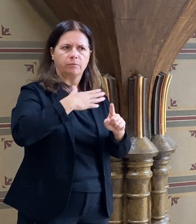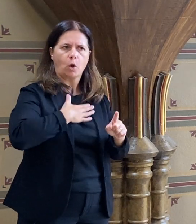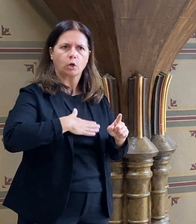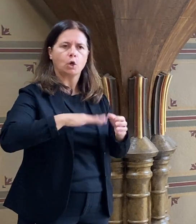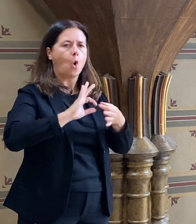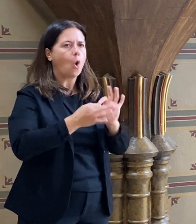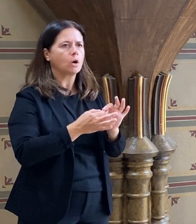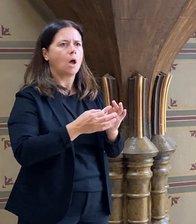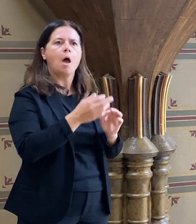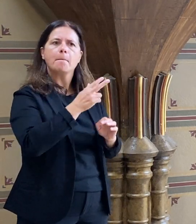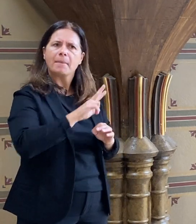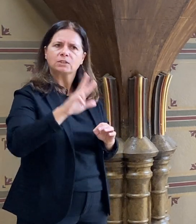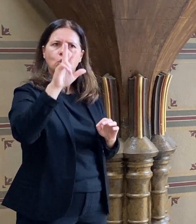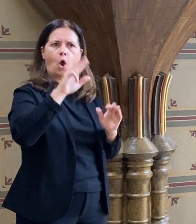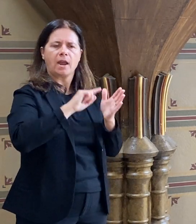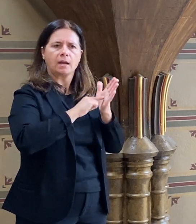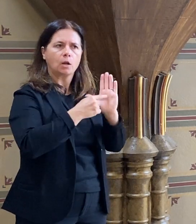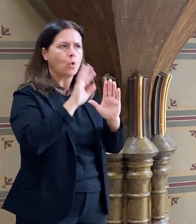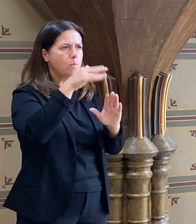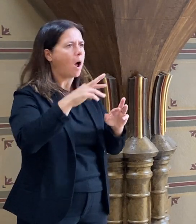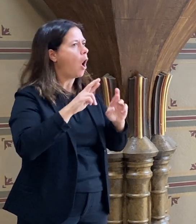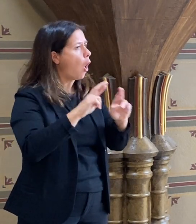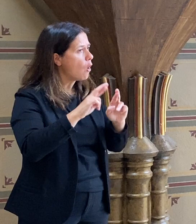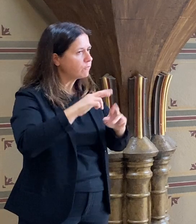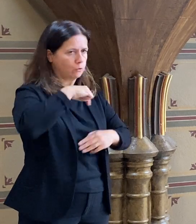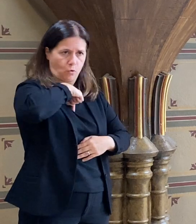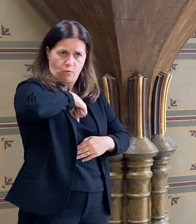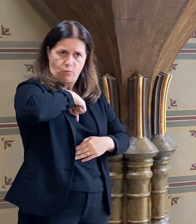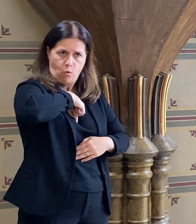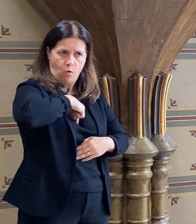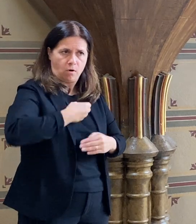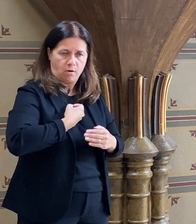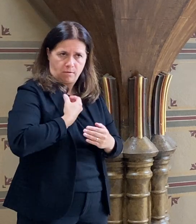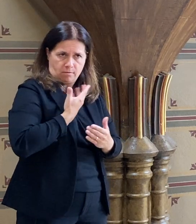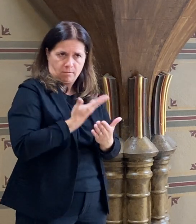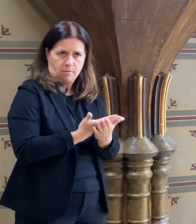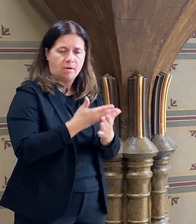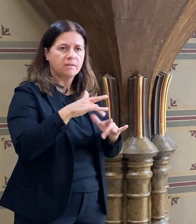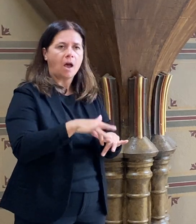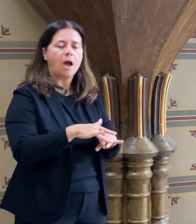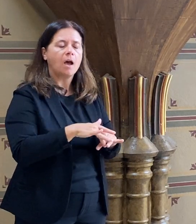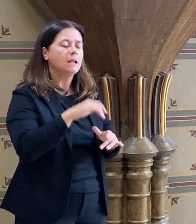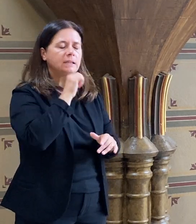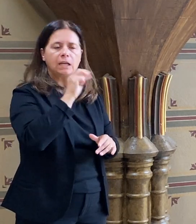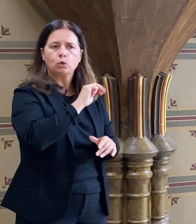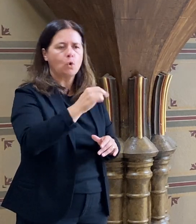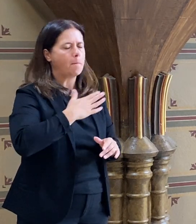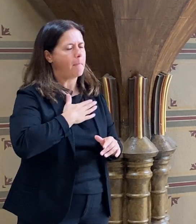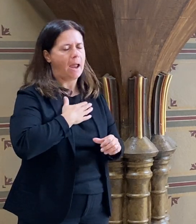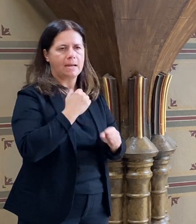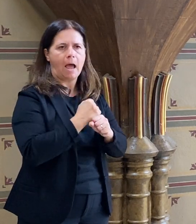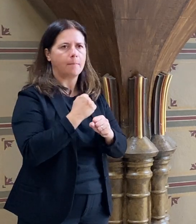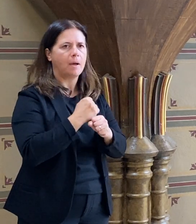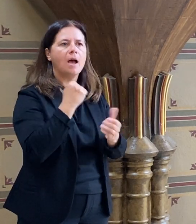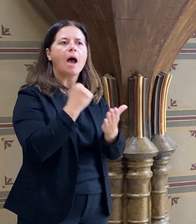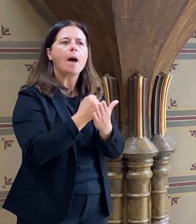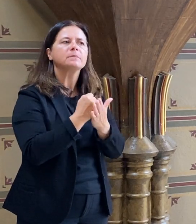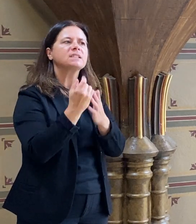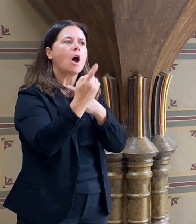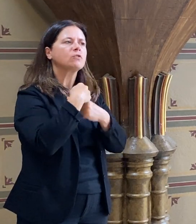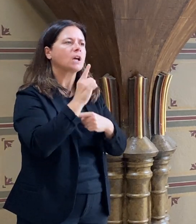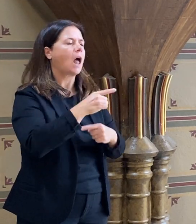Zeugnis zu geben über die Hoffnung, die in mir ist, ist nicht nur mein Amtsauftrag als